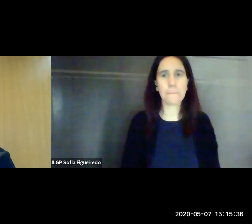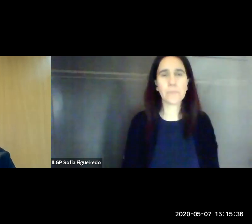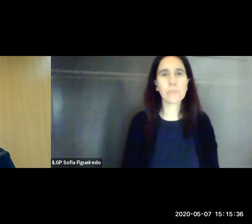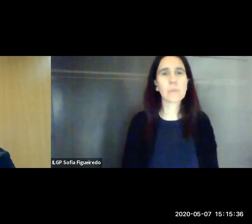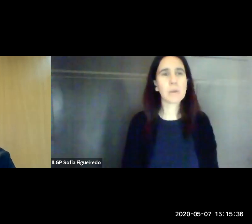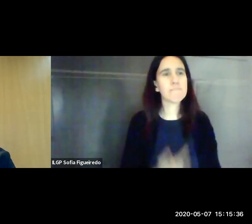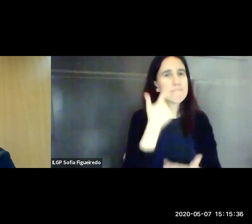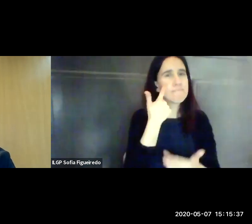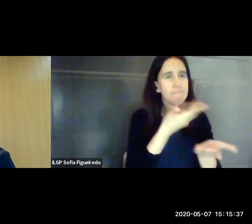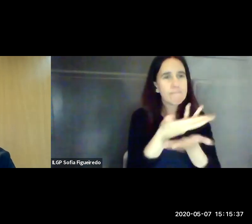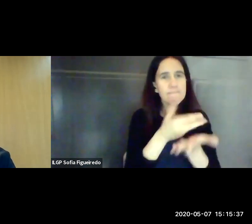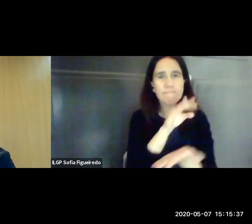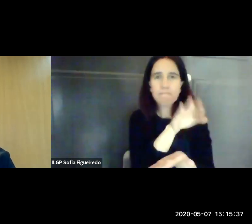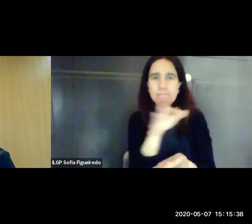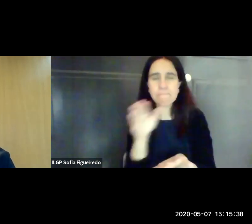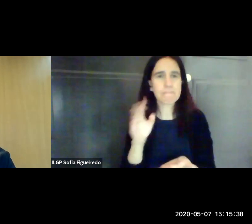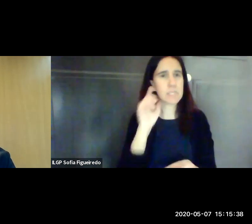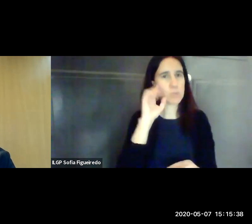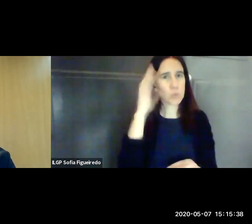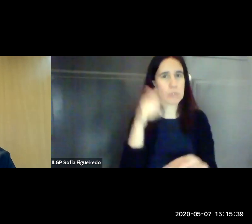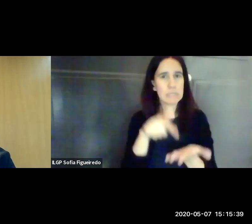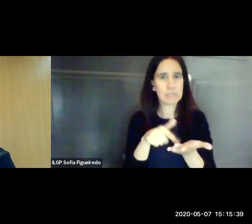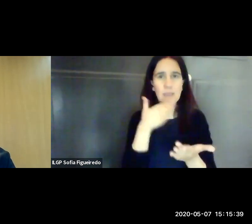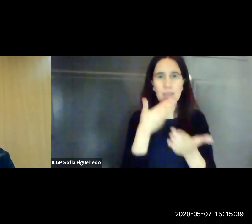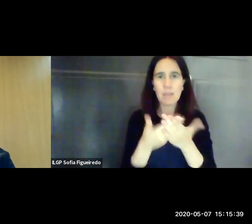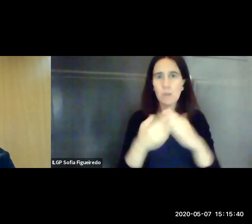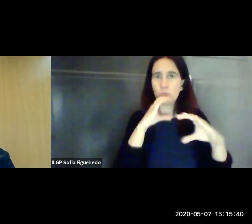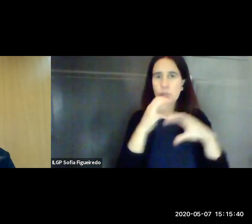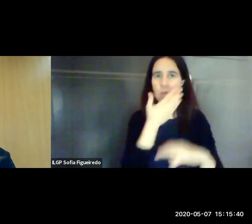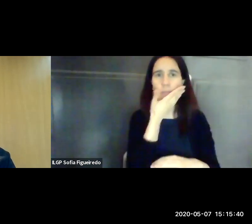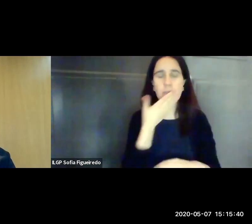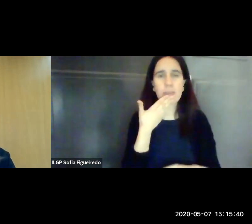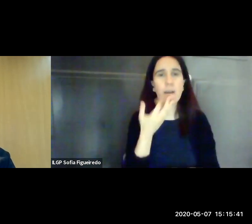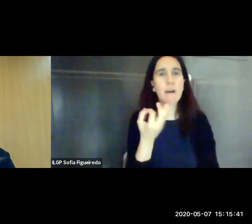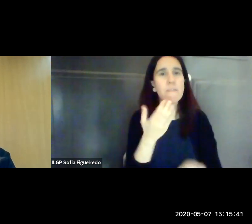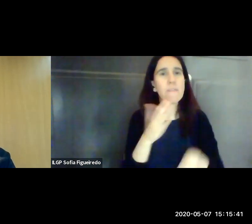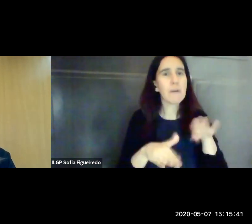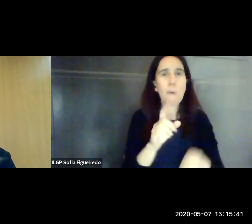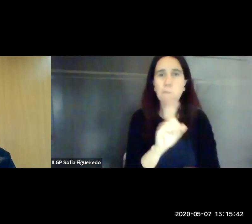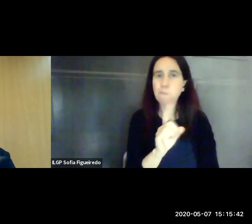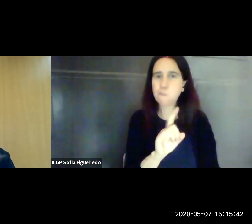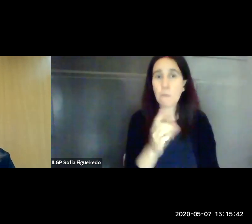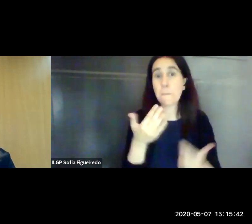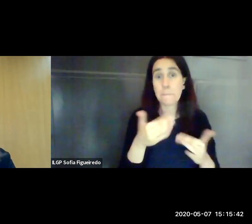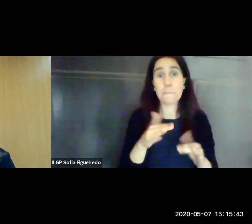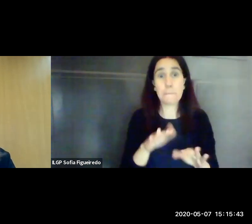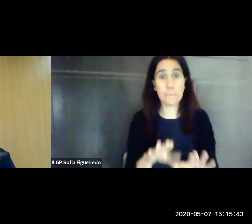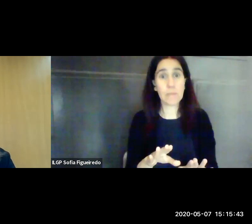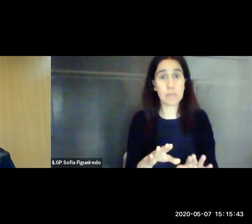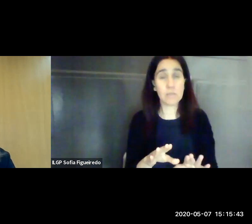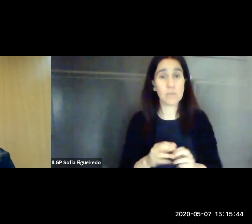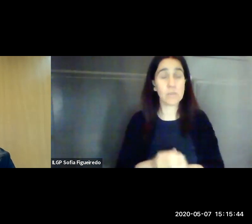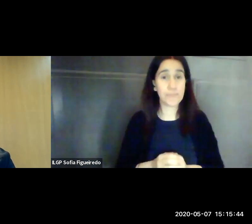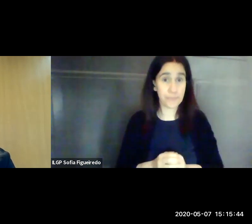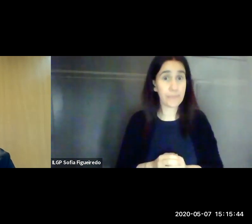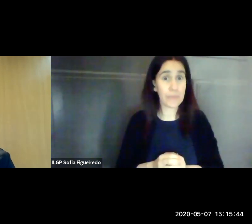é também um dos requisitos importantes para a comunicação eficaz, ainda que nem sempre seja possível, mas todo